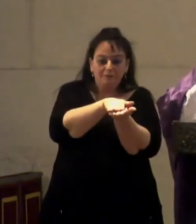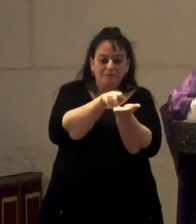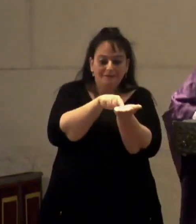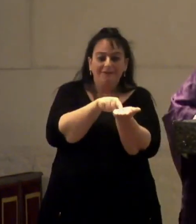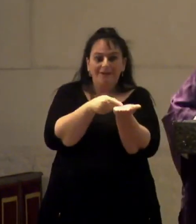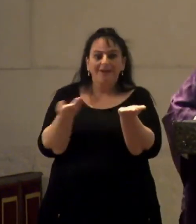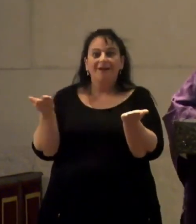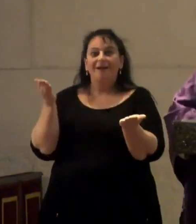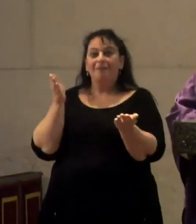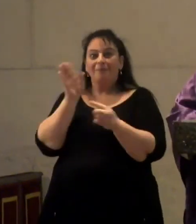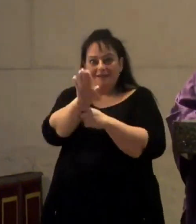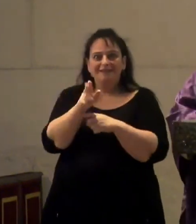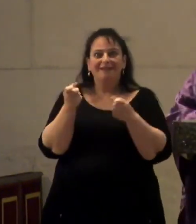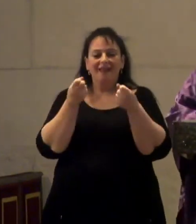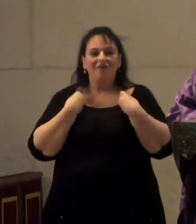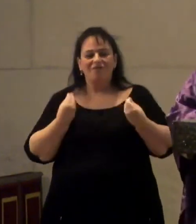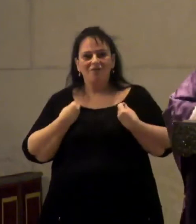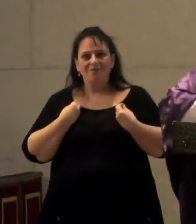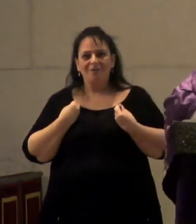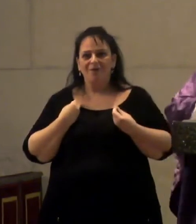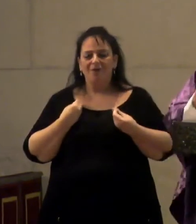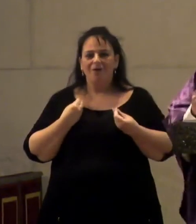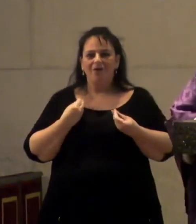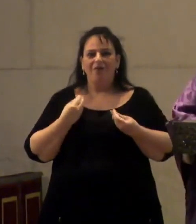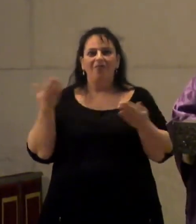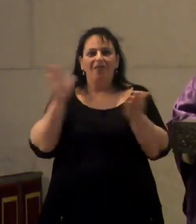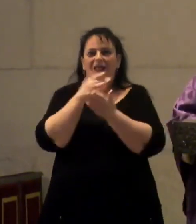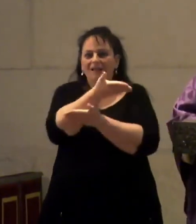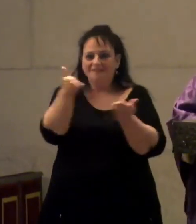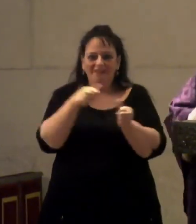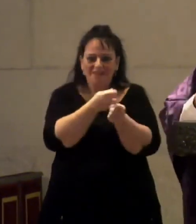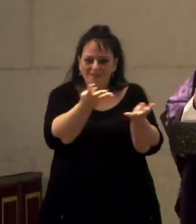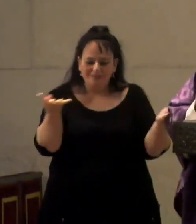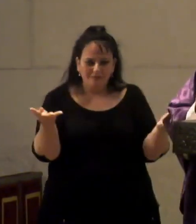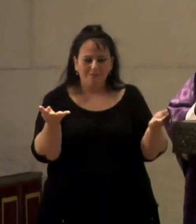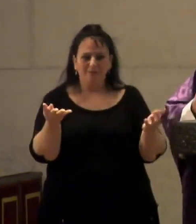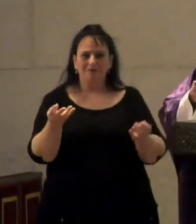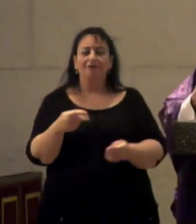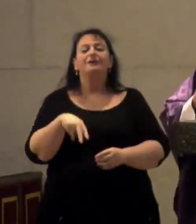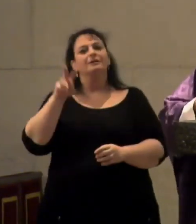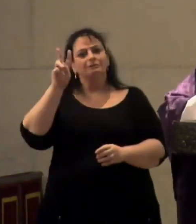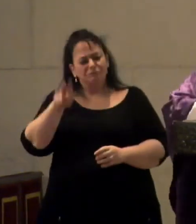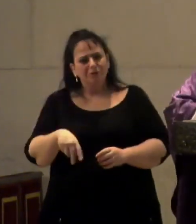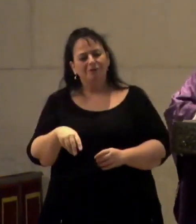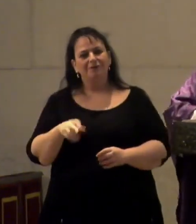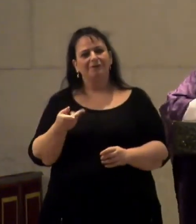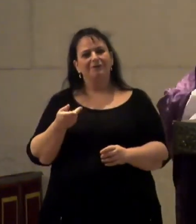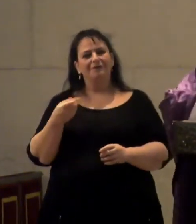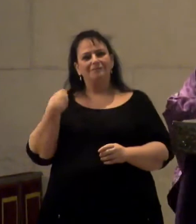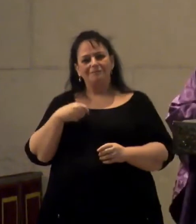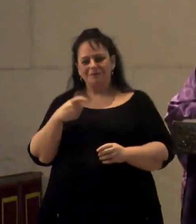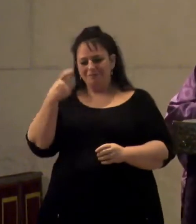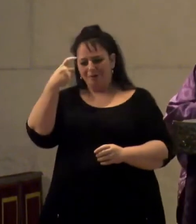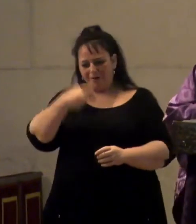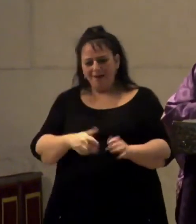va a presentarse vivo ante sus discípulos, ante los demás. Verdaderamente alguien que ha dicho esto,